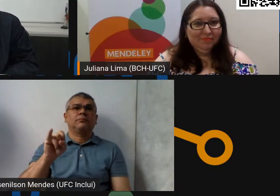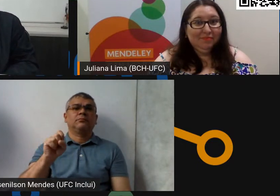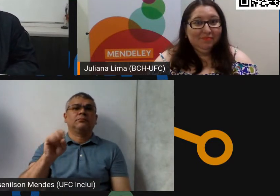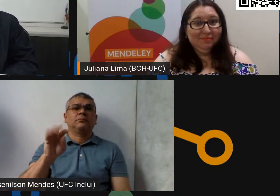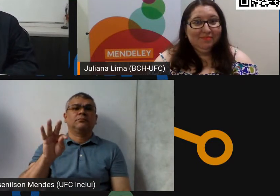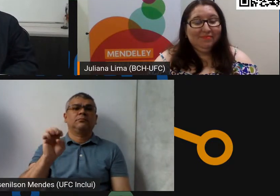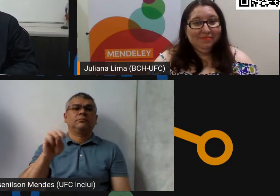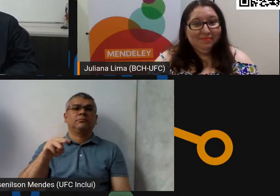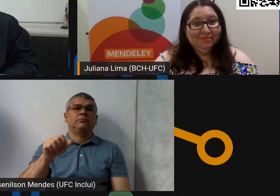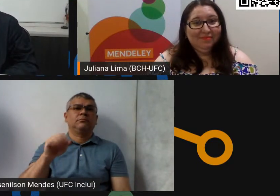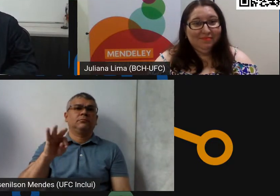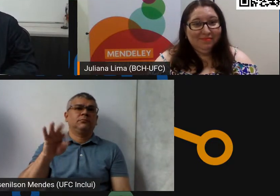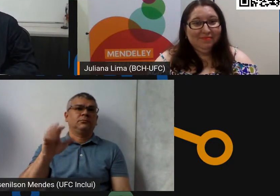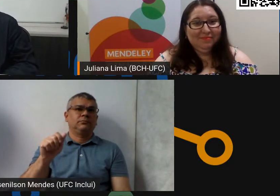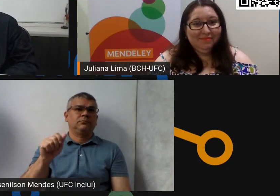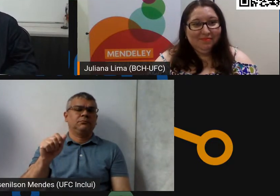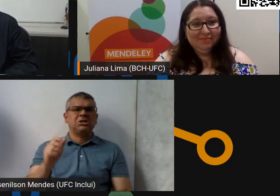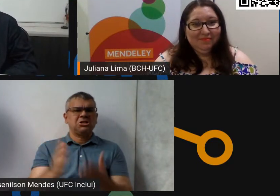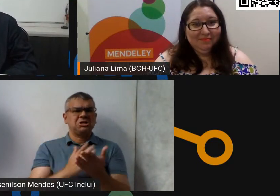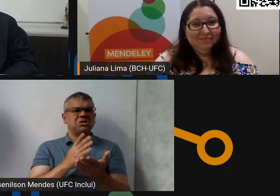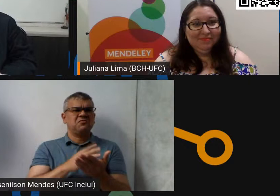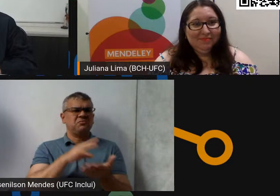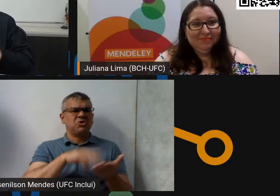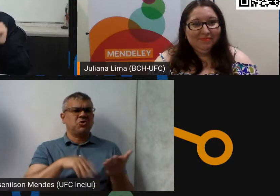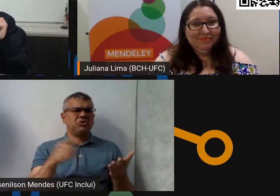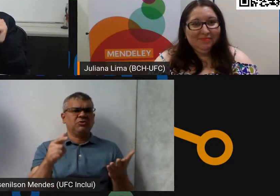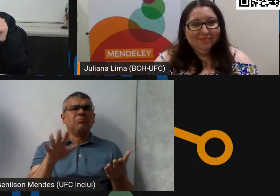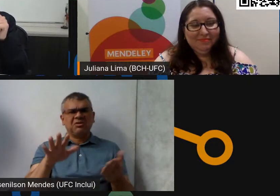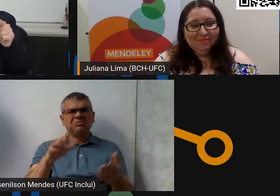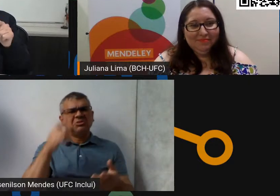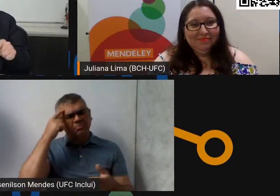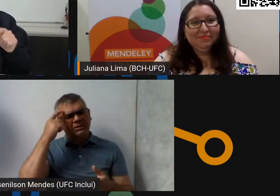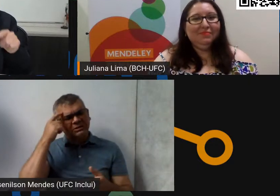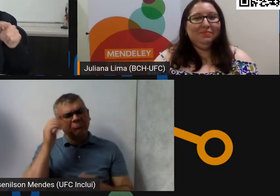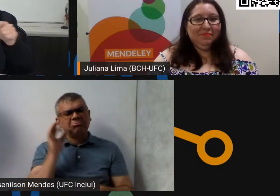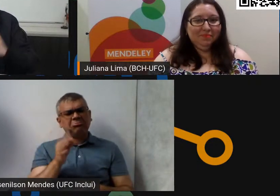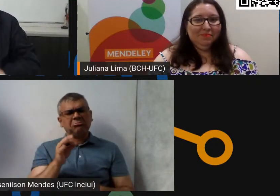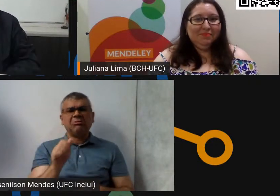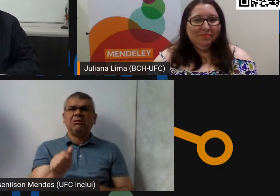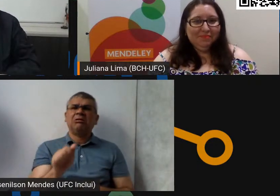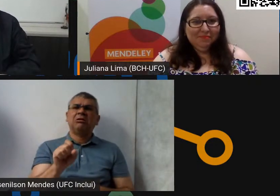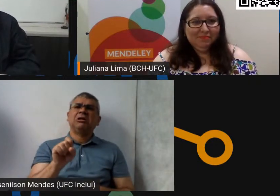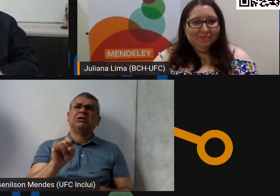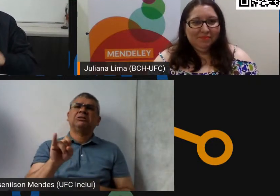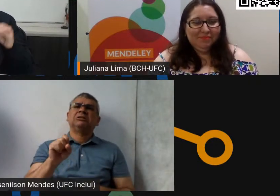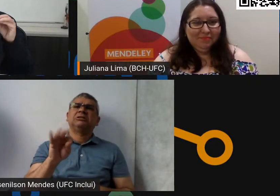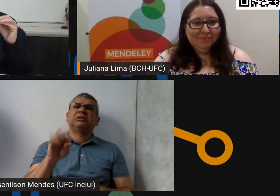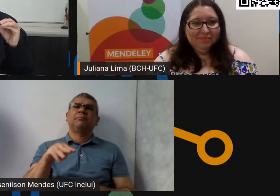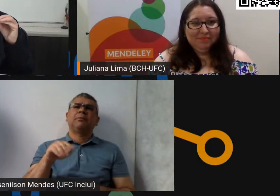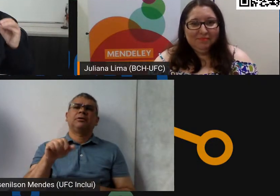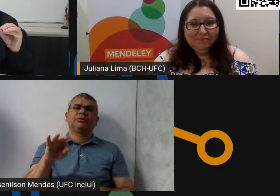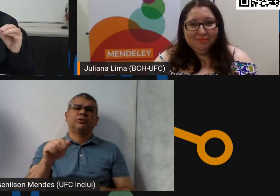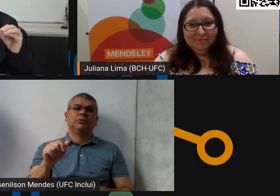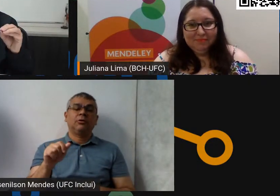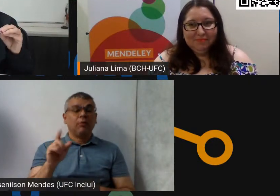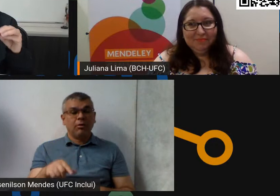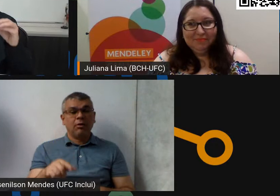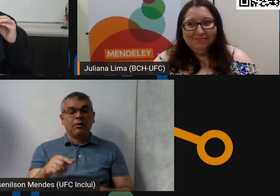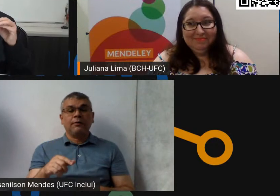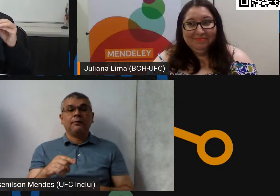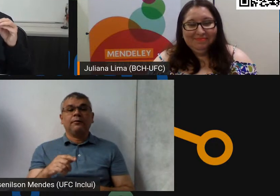livros de metodologia, mas se você pensar como cientista, você vai ver que tem. Revisão assistemática. Qual é a revisão sistemática? É aquela